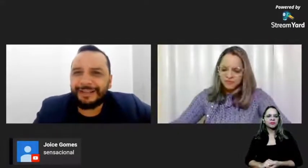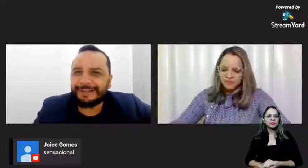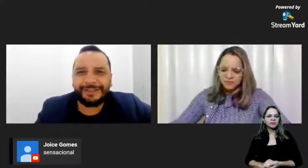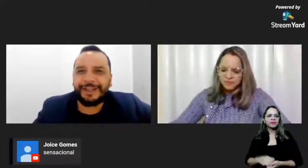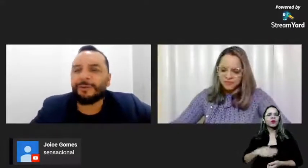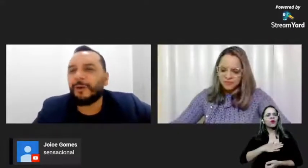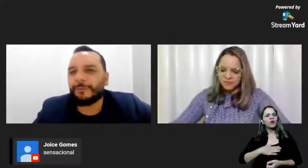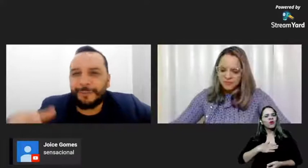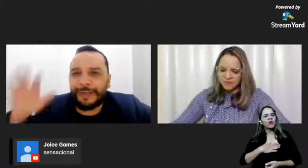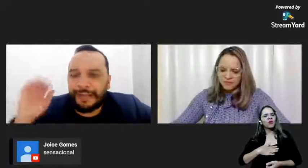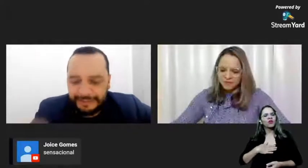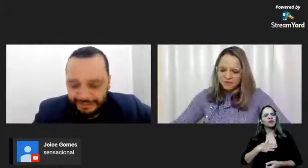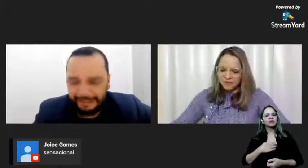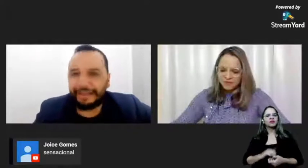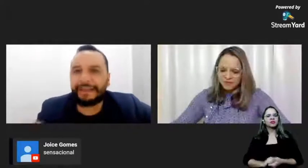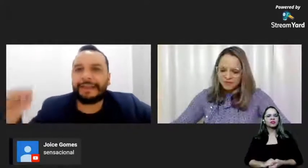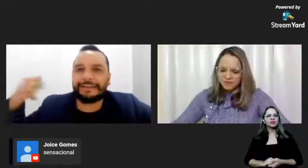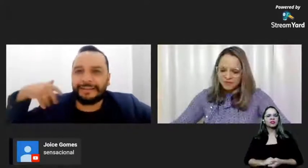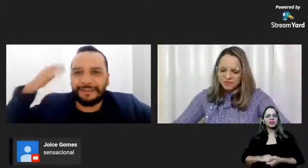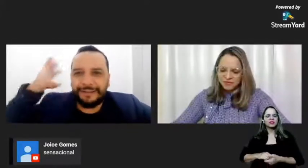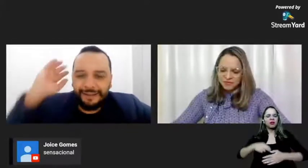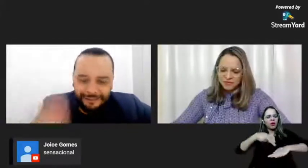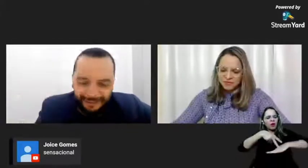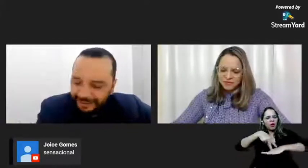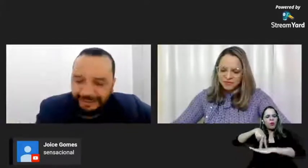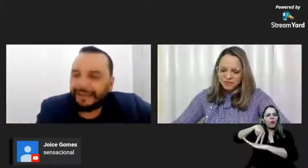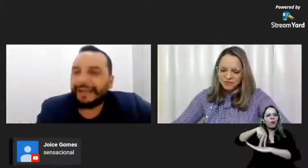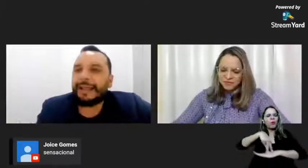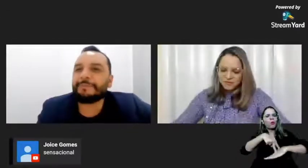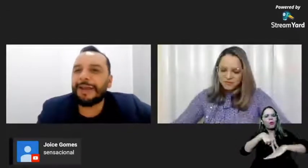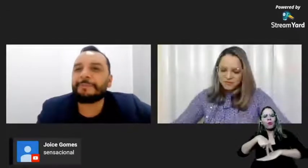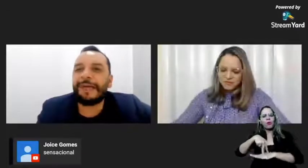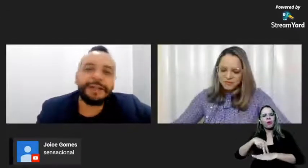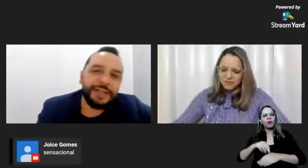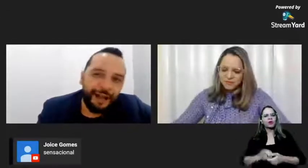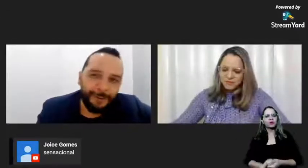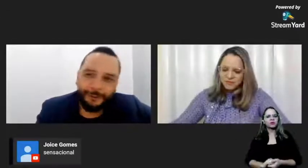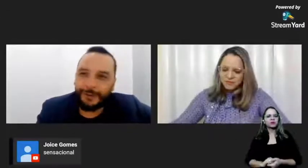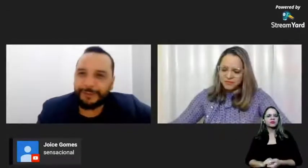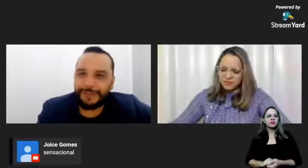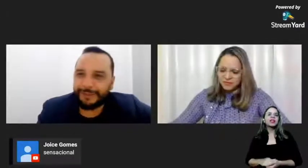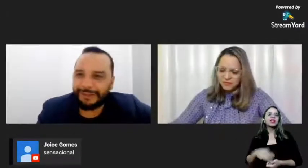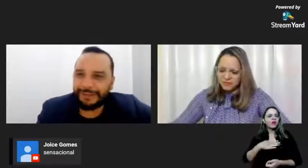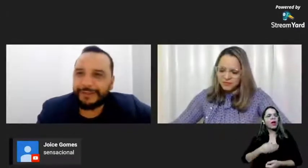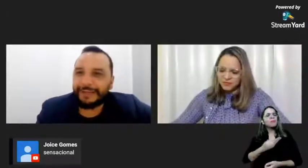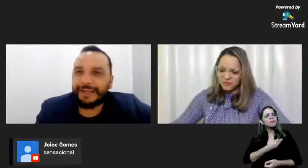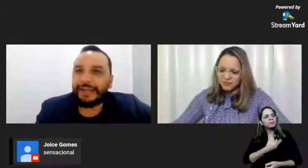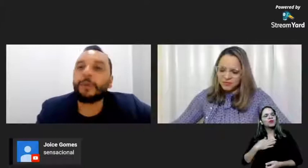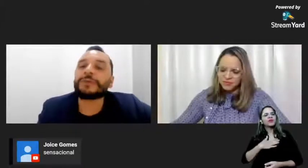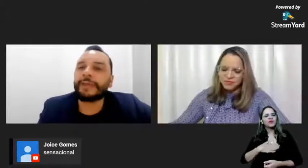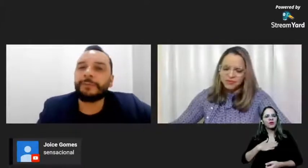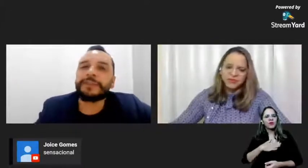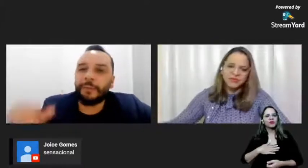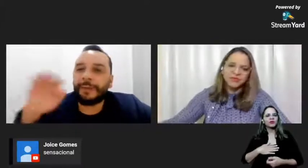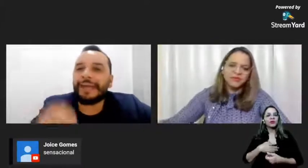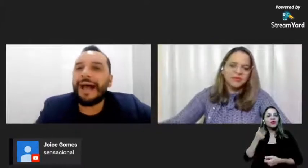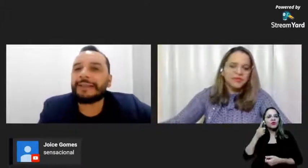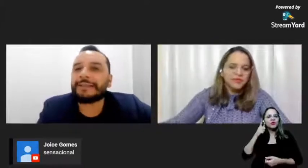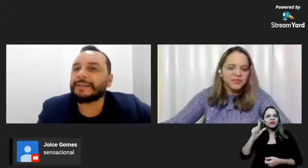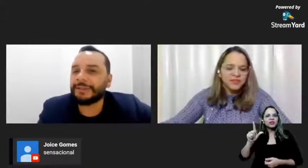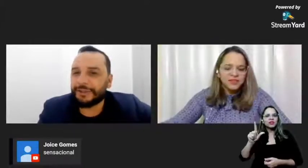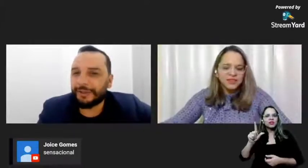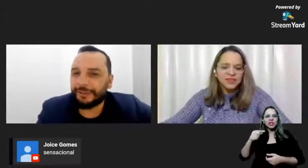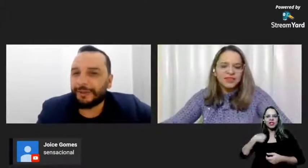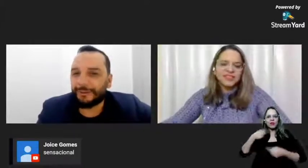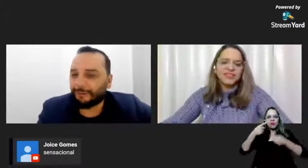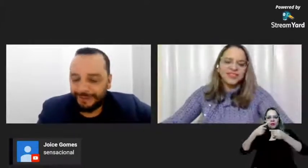de andar, a gente já arrumou uma forma para ele andar de skate. Ele é bem radical. Eu falo para ele que ele conseguiu me superar